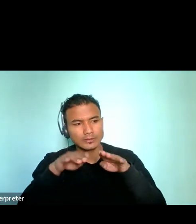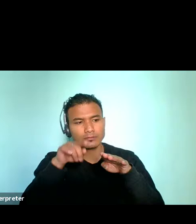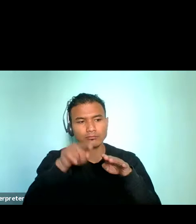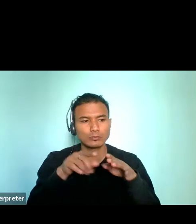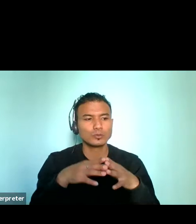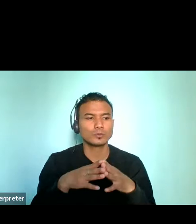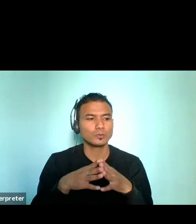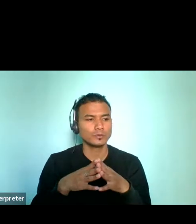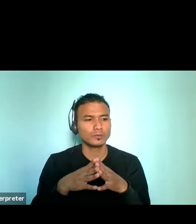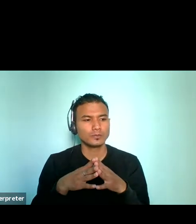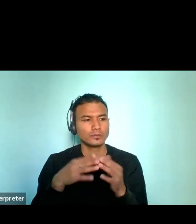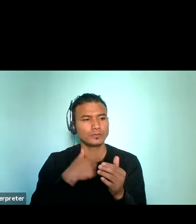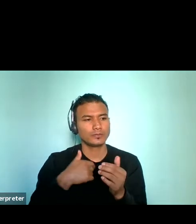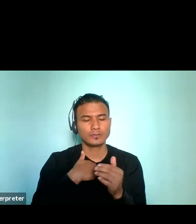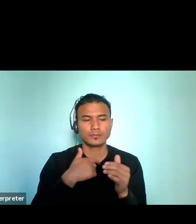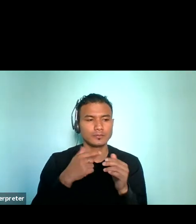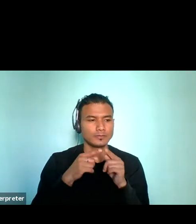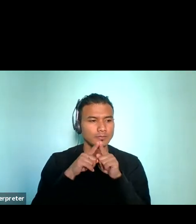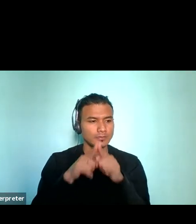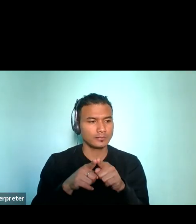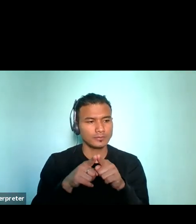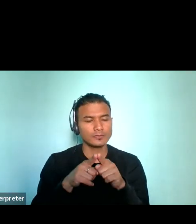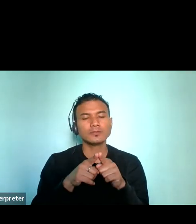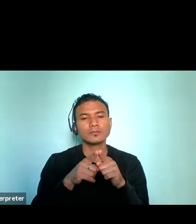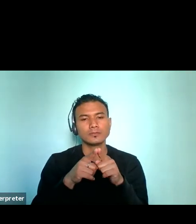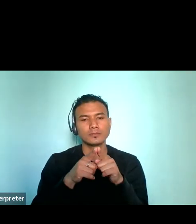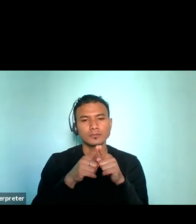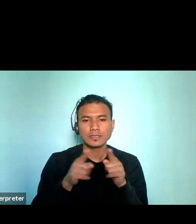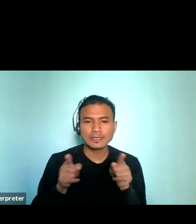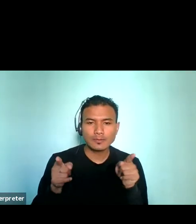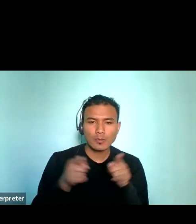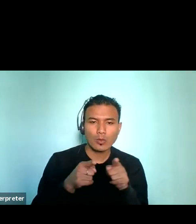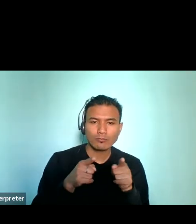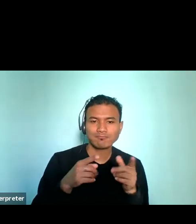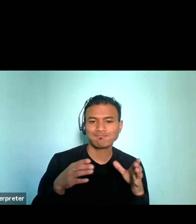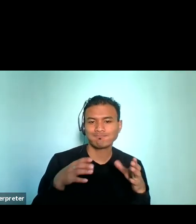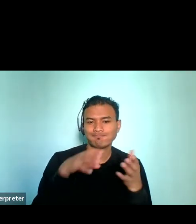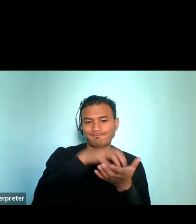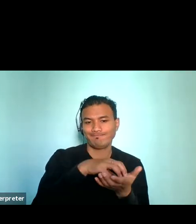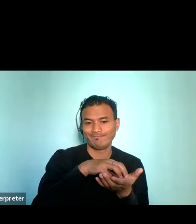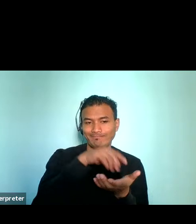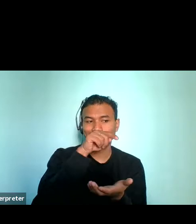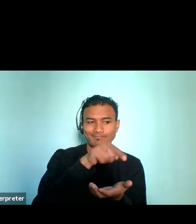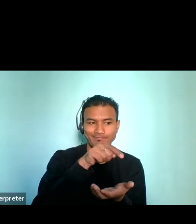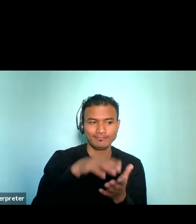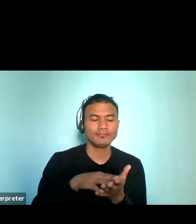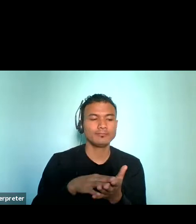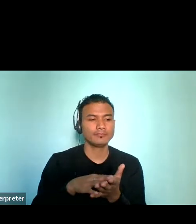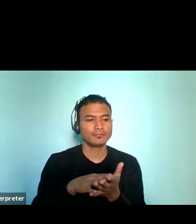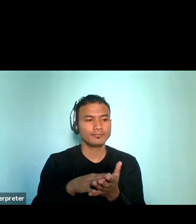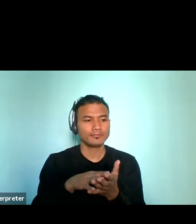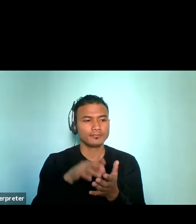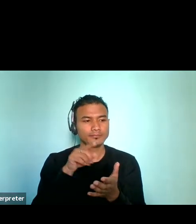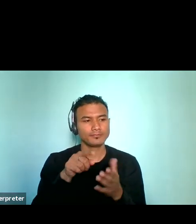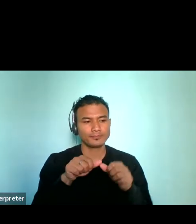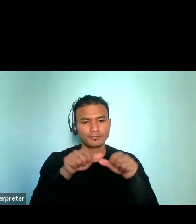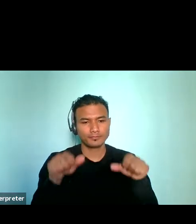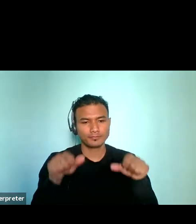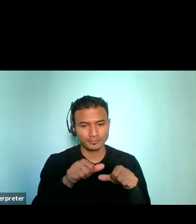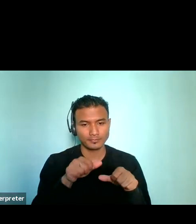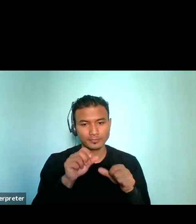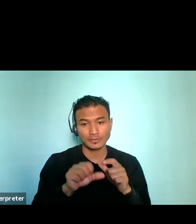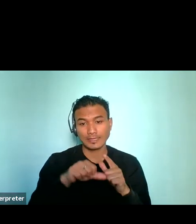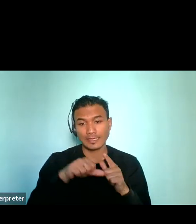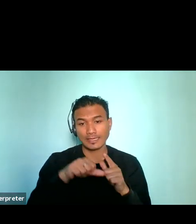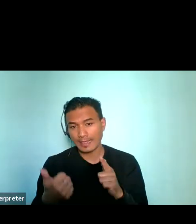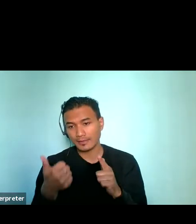yang sering kami sebut dengan petani gurem. Kemudian, masalah yang terjadi di Indonesia adalah soal